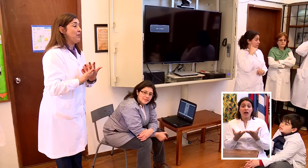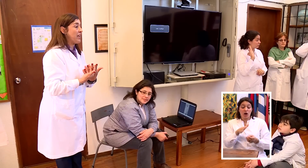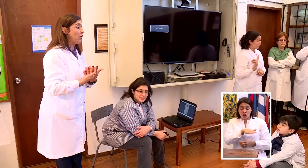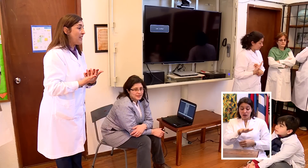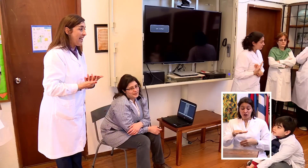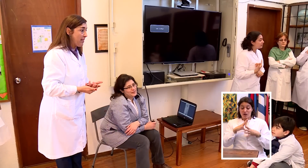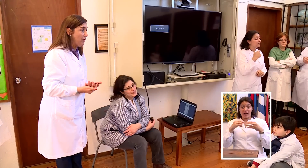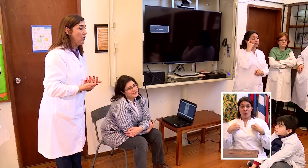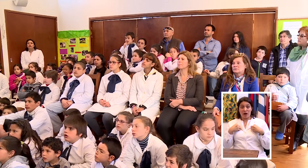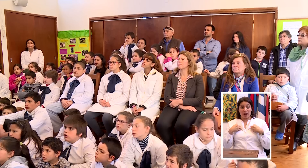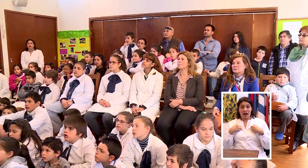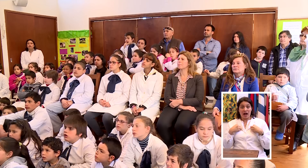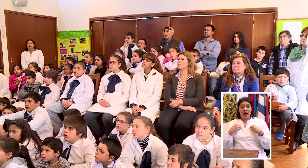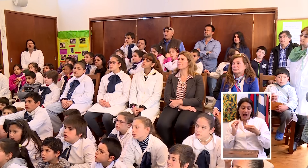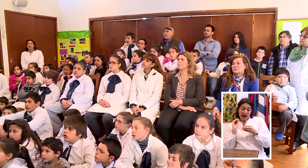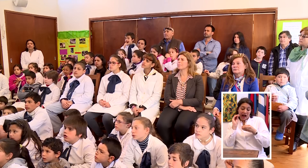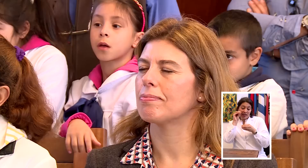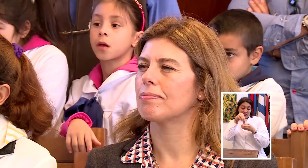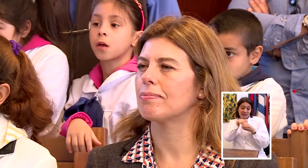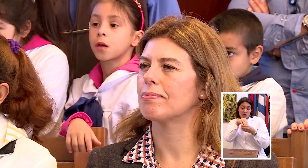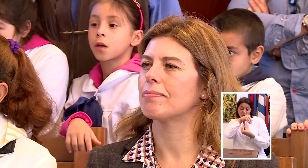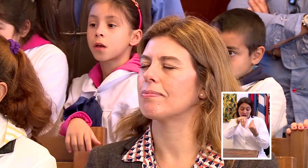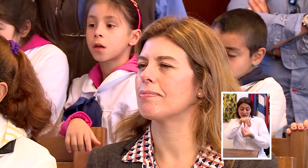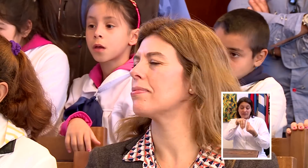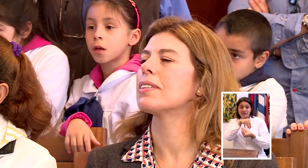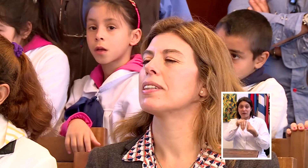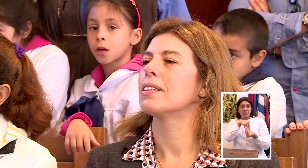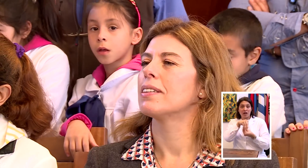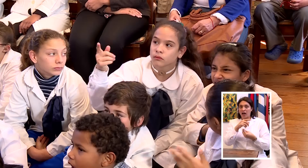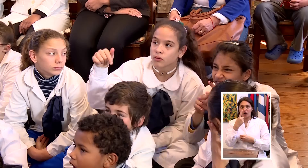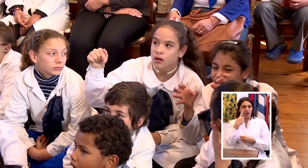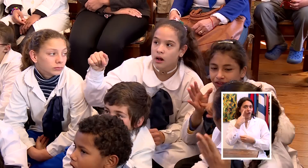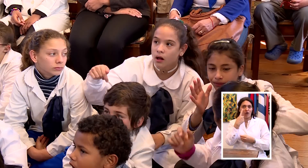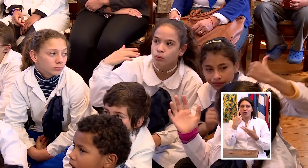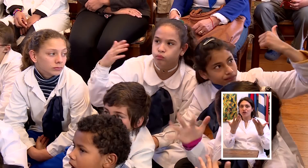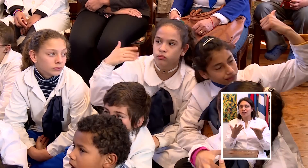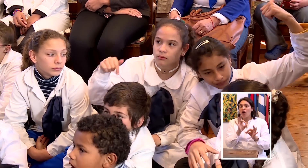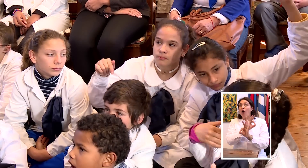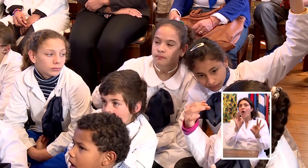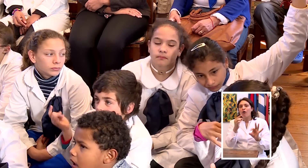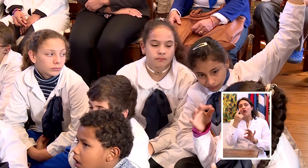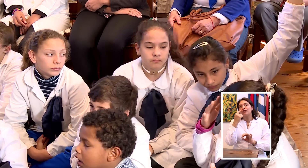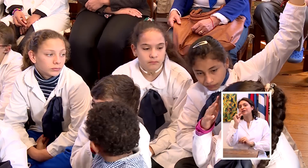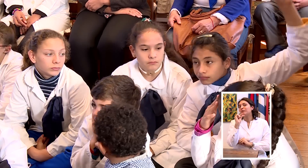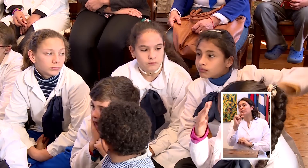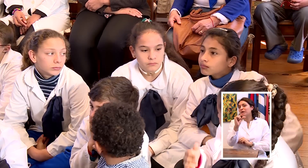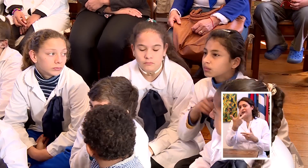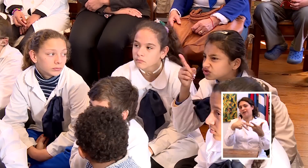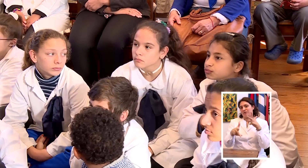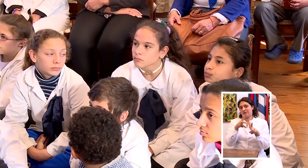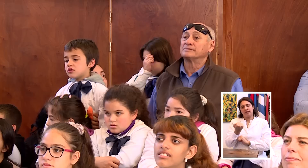Nuestros niños están inmersos en una familia que no conoce o que conoce muy poco la lengua de